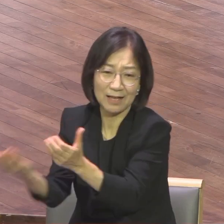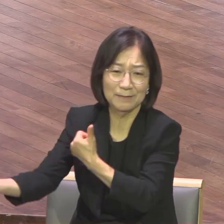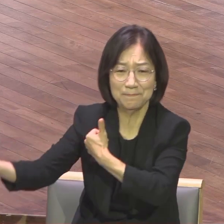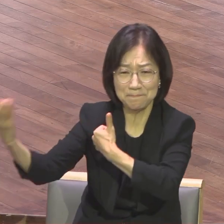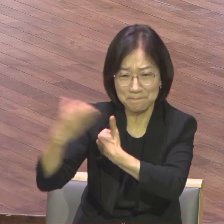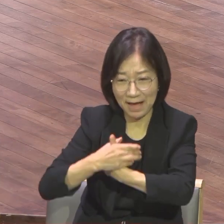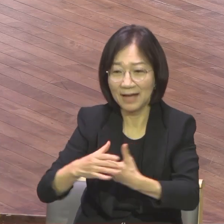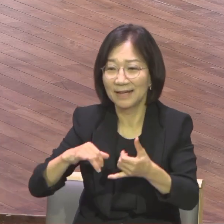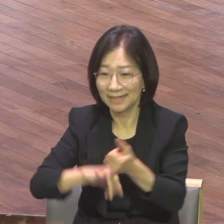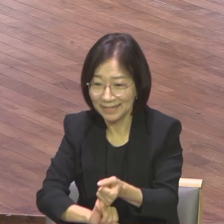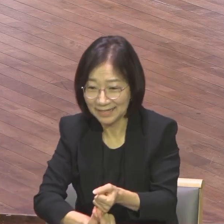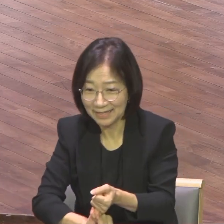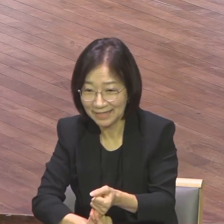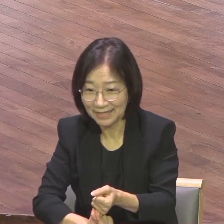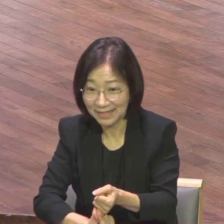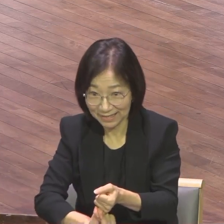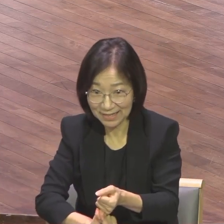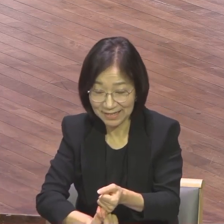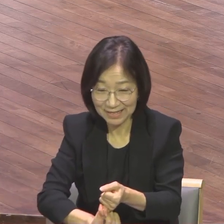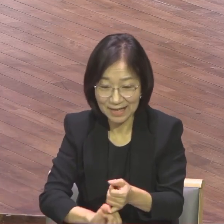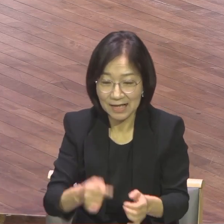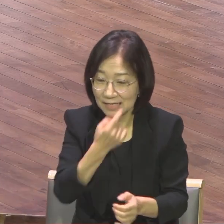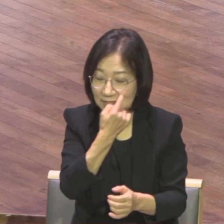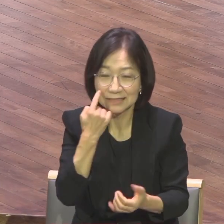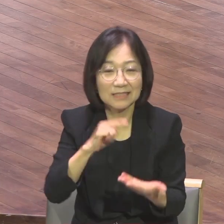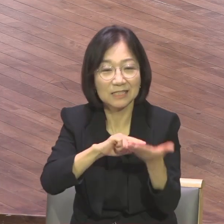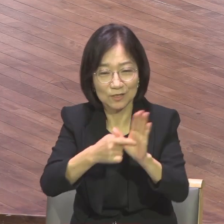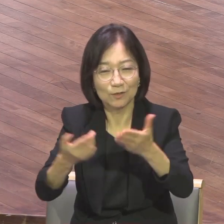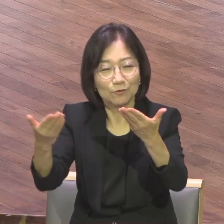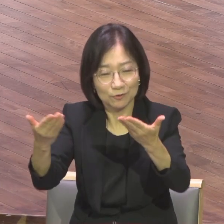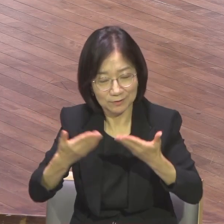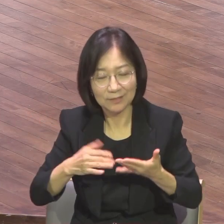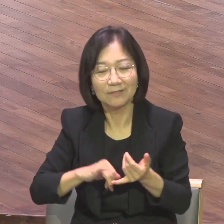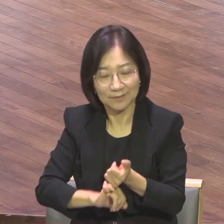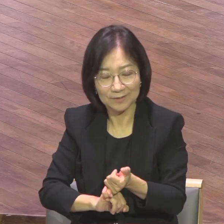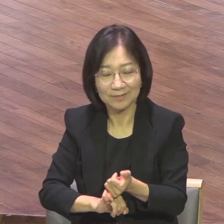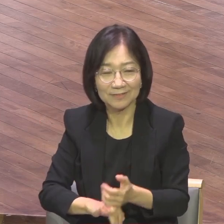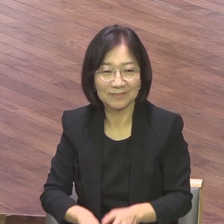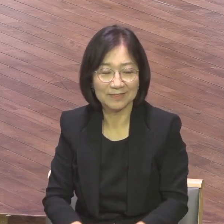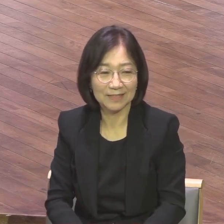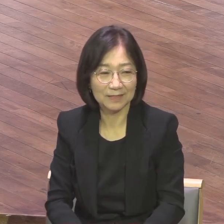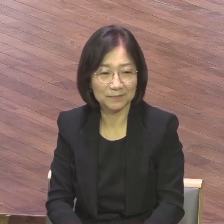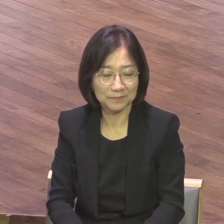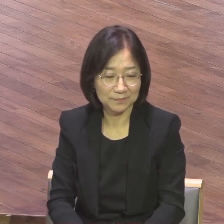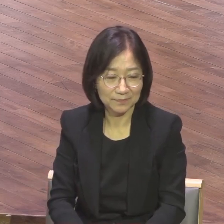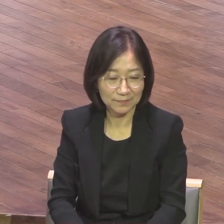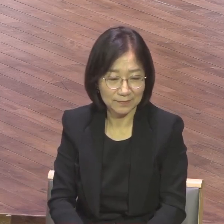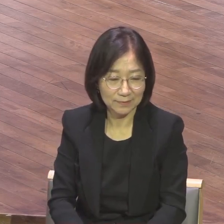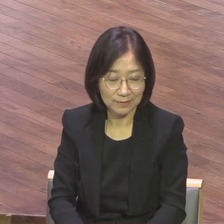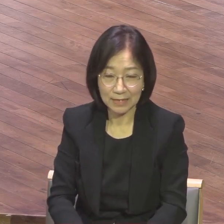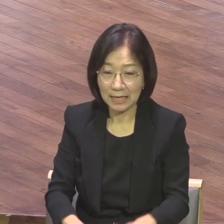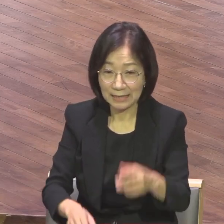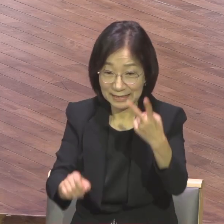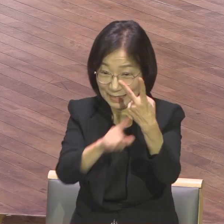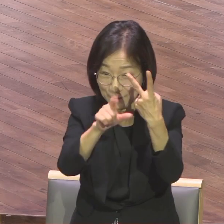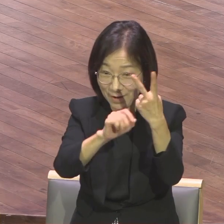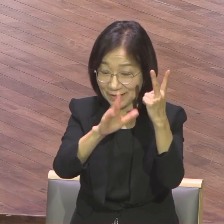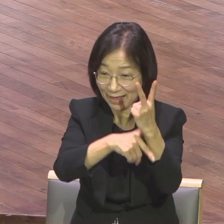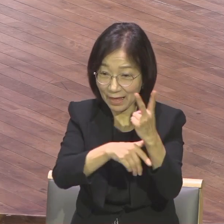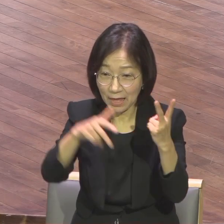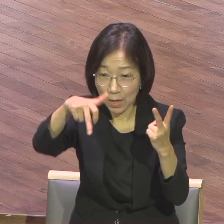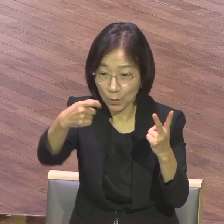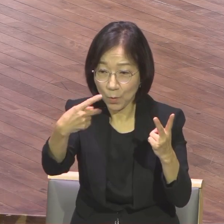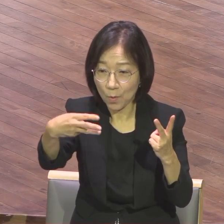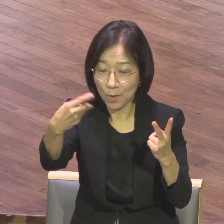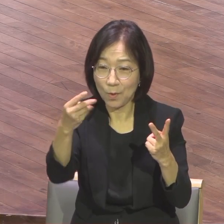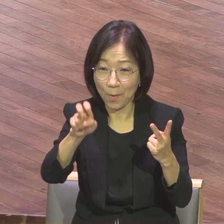만국을 기업으로 주겠다. 이 증거를 그렇게 계속 보여주고 계십니다. 연초에 콜롬비아 캠프를 통해서 첫